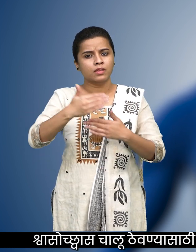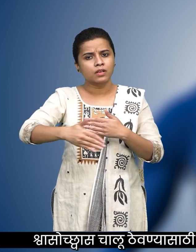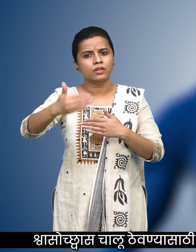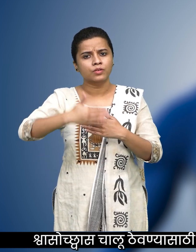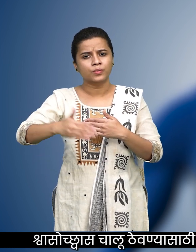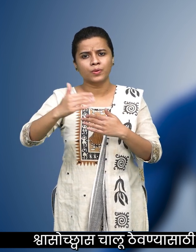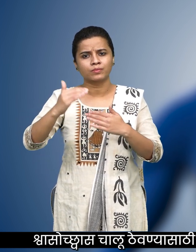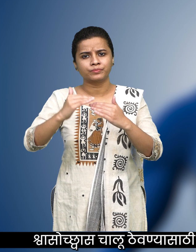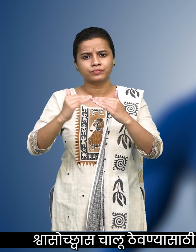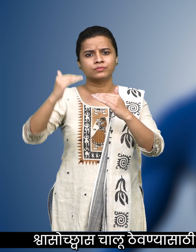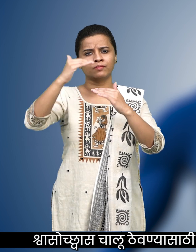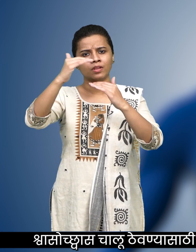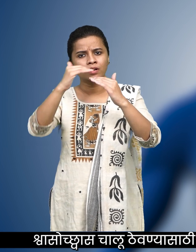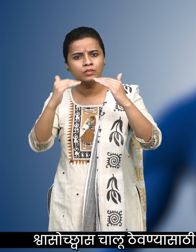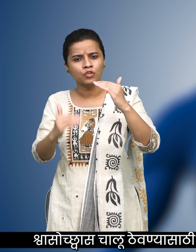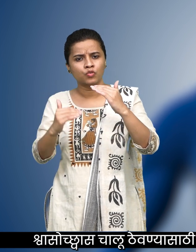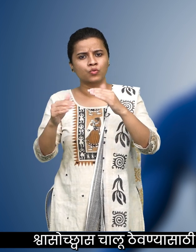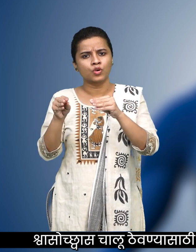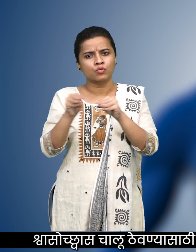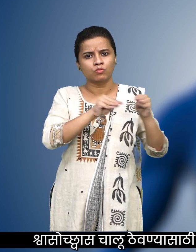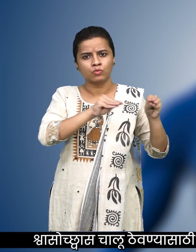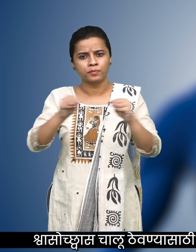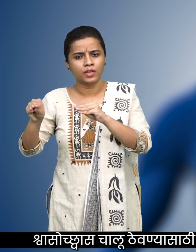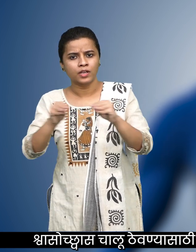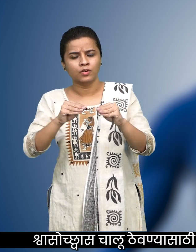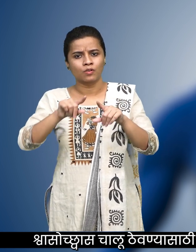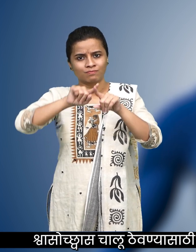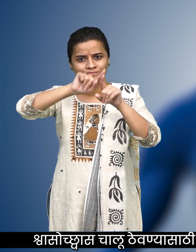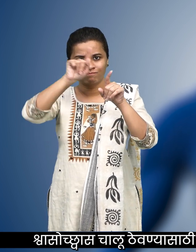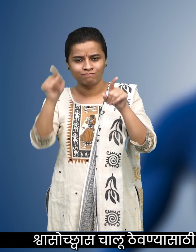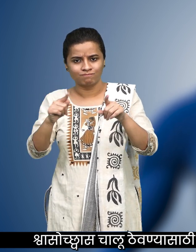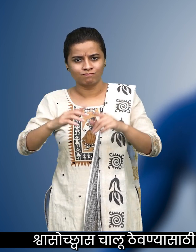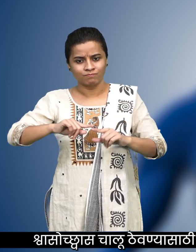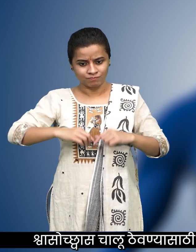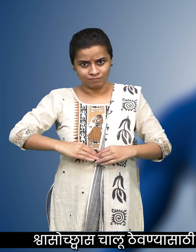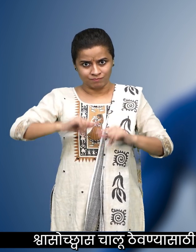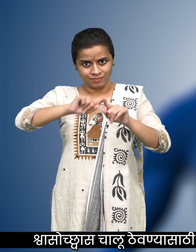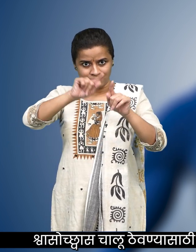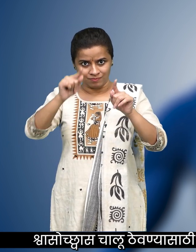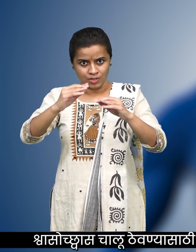श्वासोच्छ्वास चालू ठेवण्यासाठी डायाफ्रामची सतत वर खालची हालचाल आवश्यक आहेत.